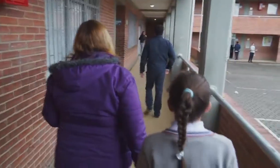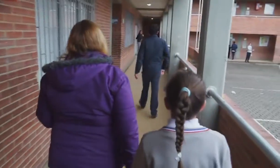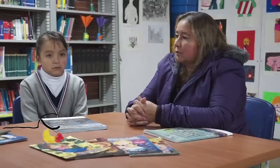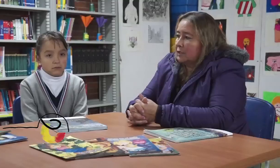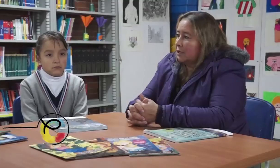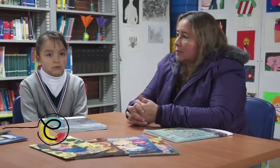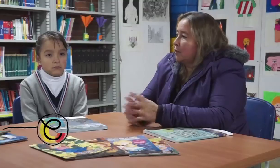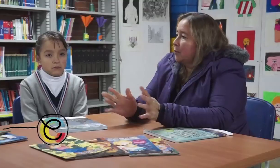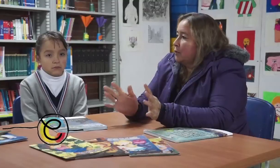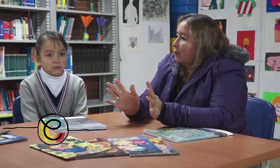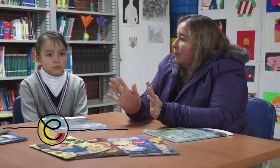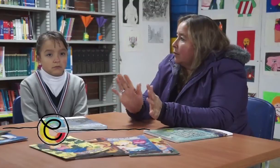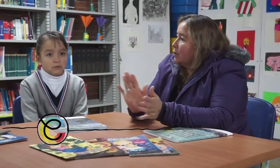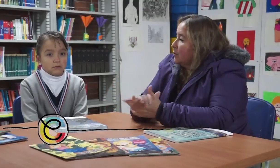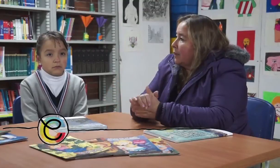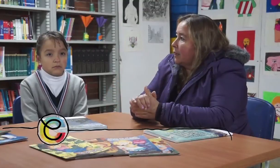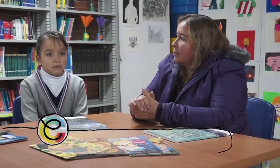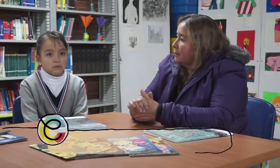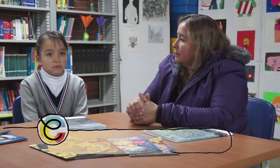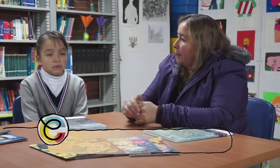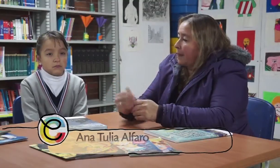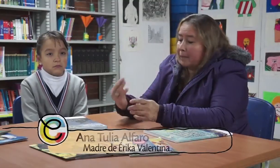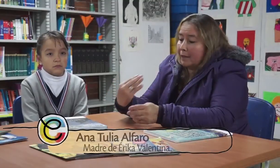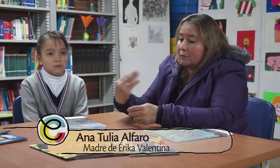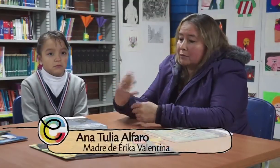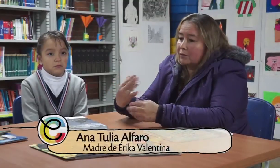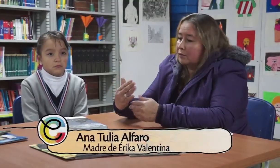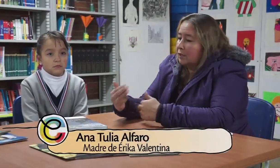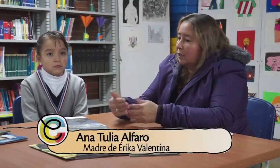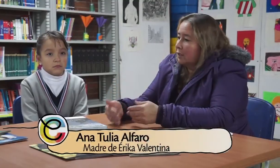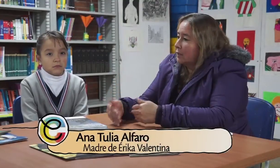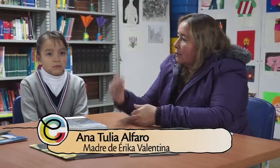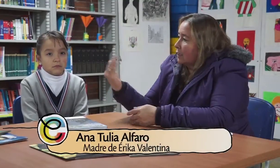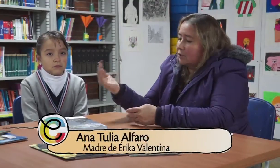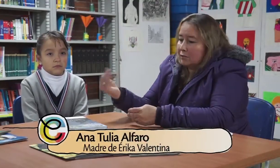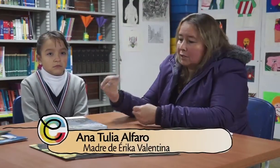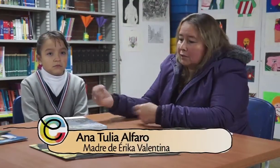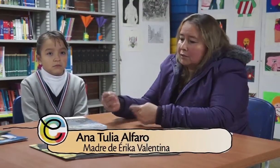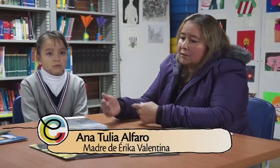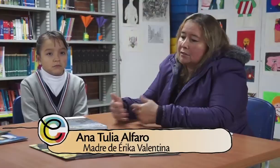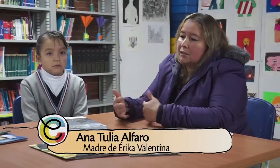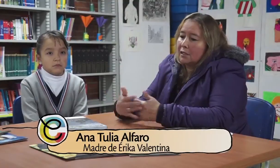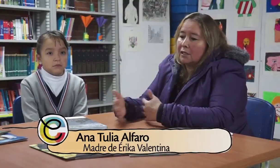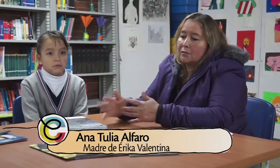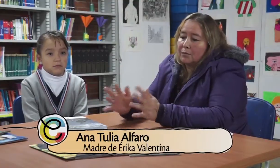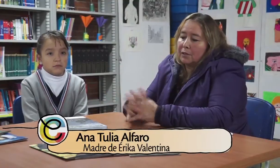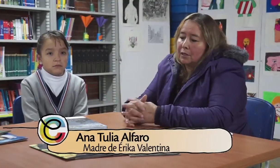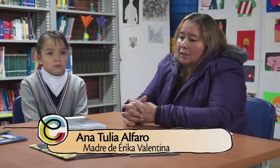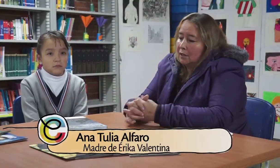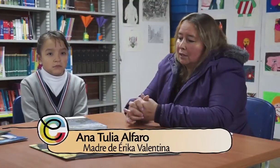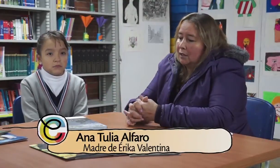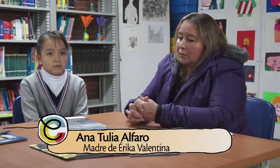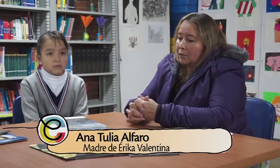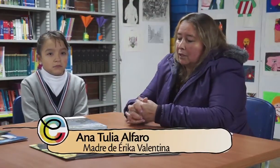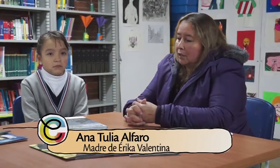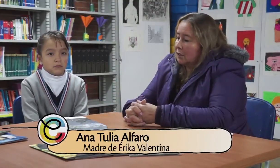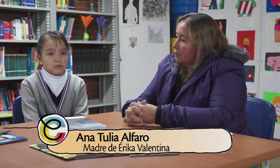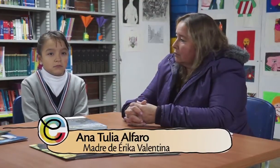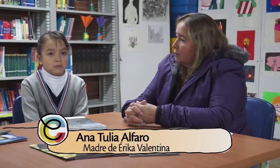uno quisiera, mejor dicho, hacer lo imposible, mejor dicho, para uno saber que ellos necesitan que eso, porque